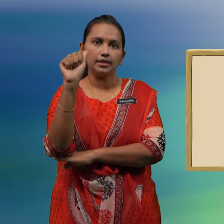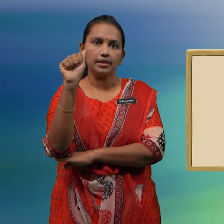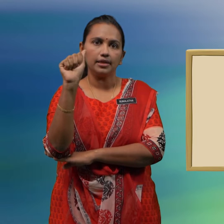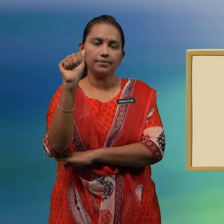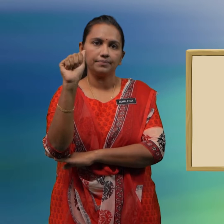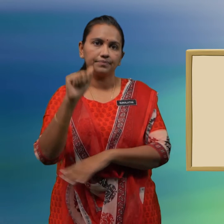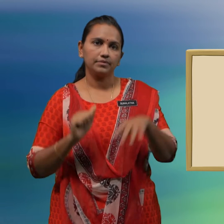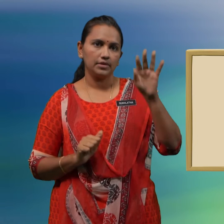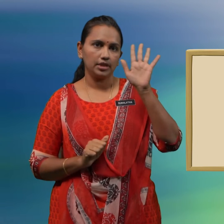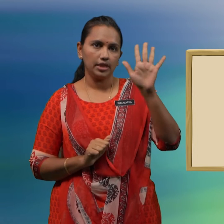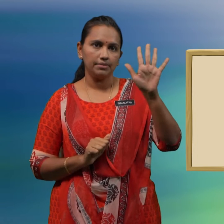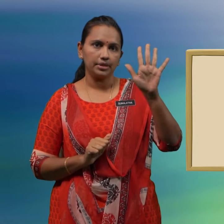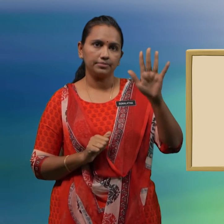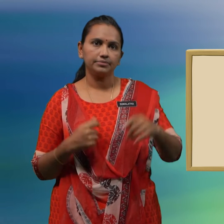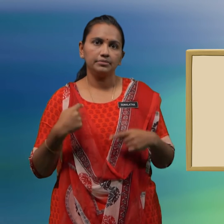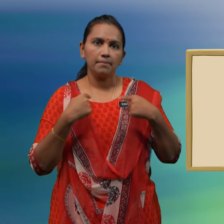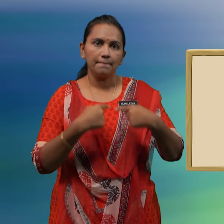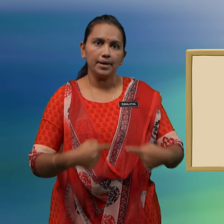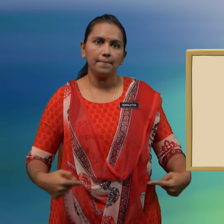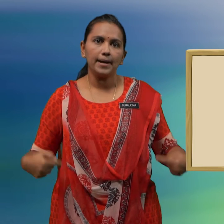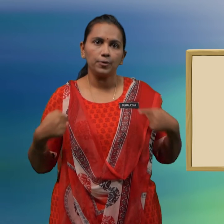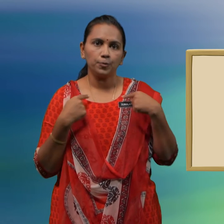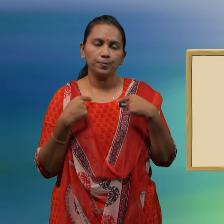T-R-A-K-E-A. 5. Peparu.